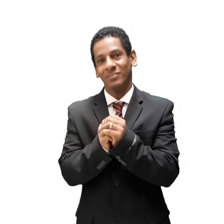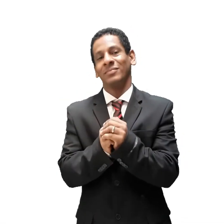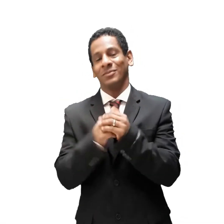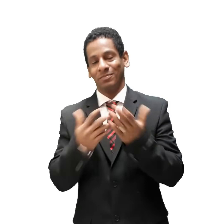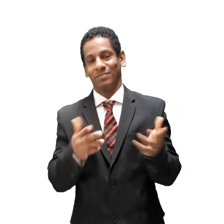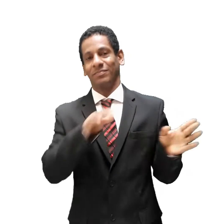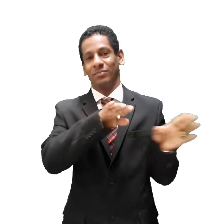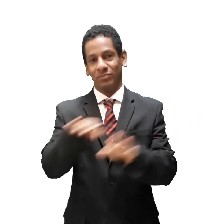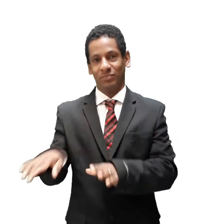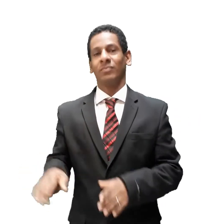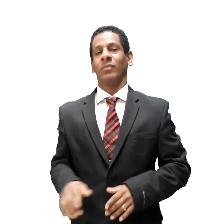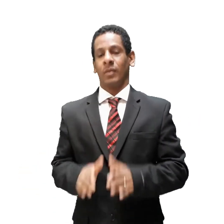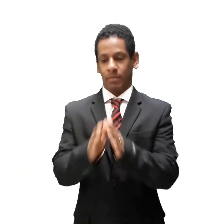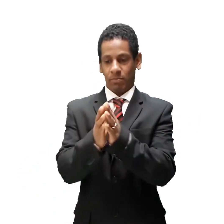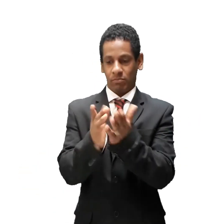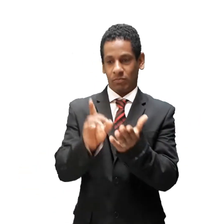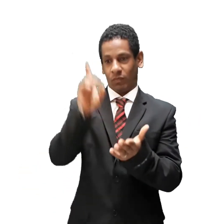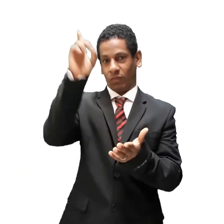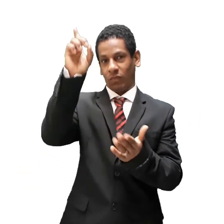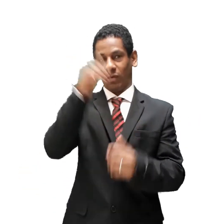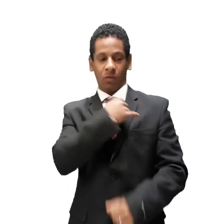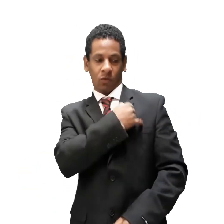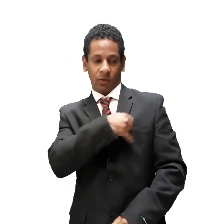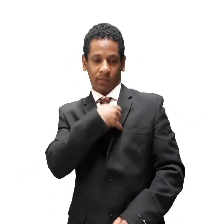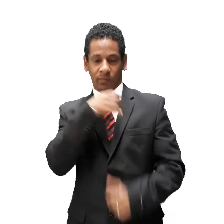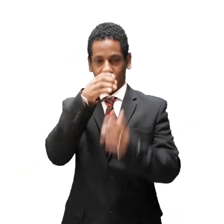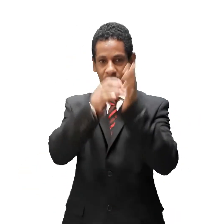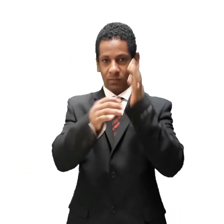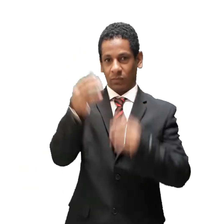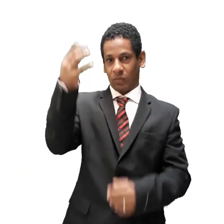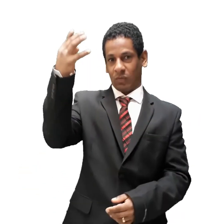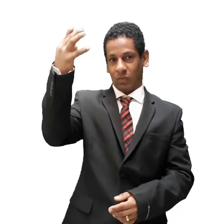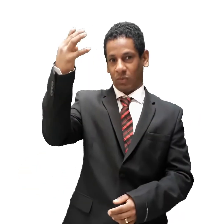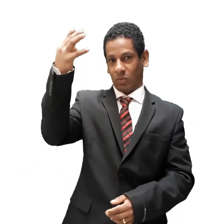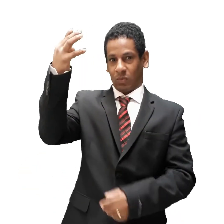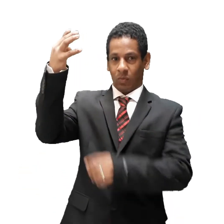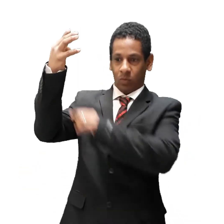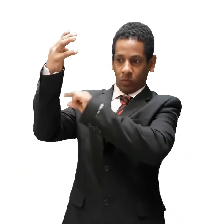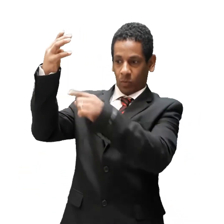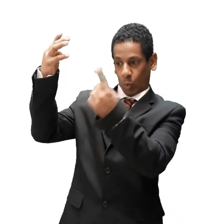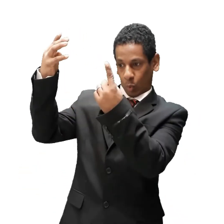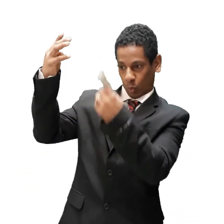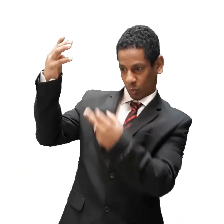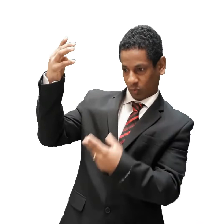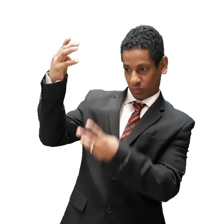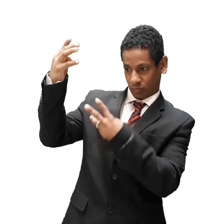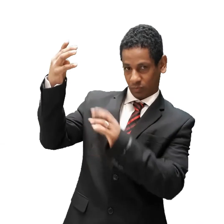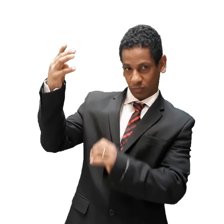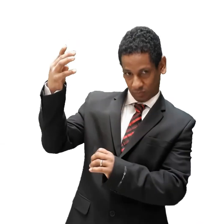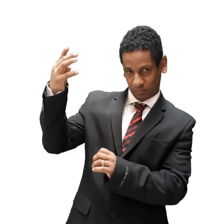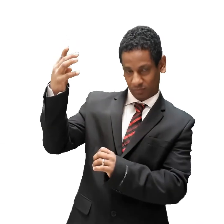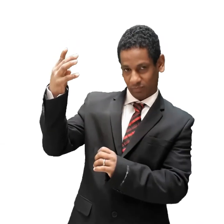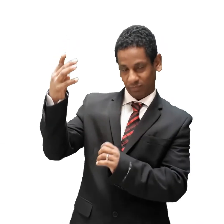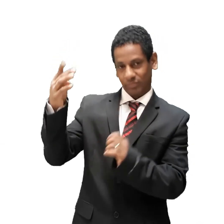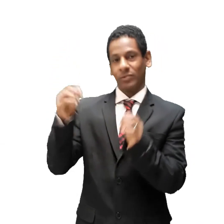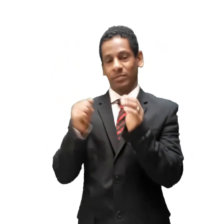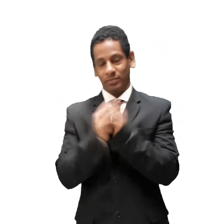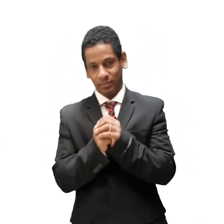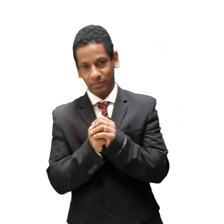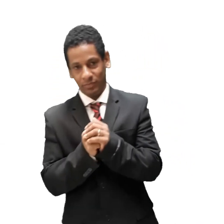Nós vamos nesta hora ler um texto da palavra do Senhor que se encontra no Evangelho de João, no capítulo 4, versos de 1